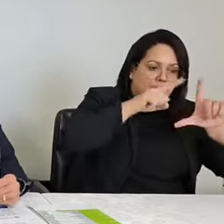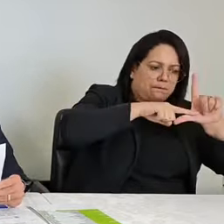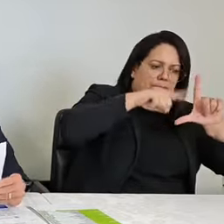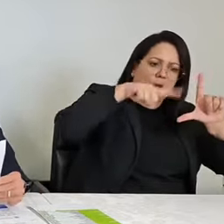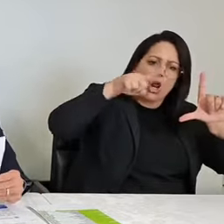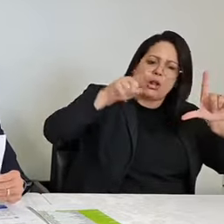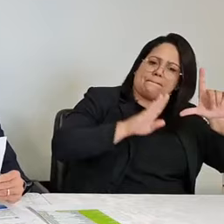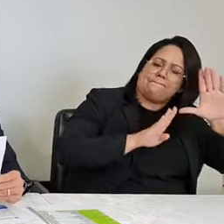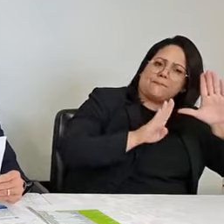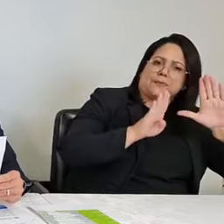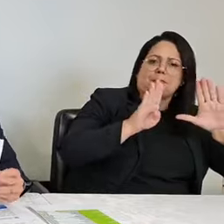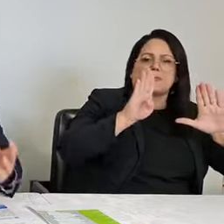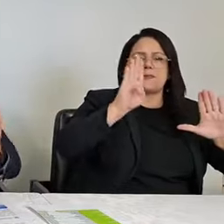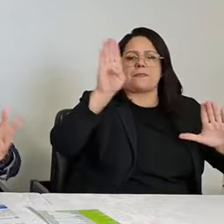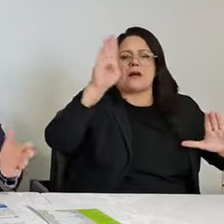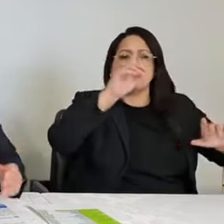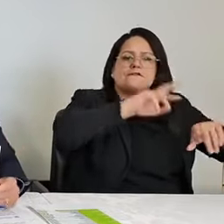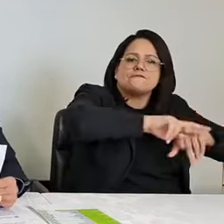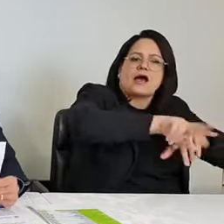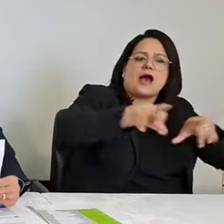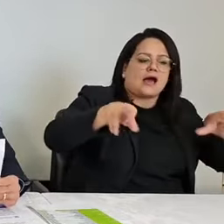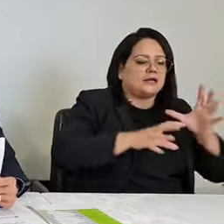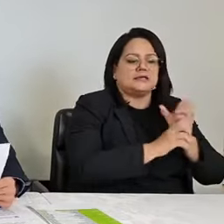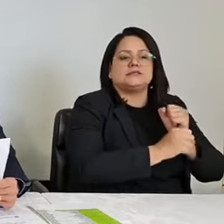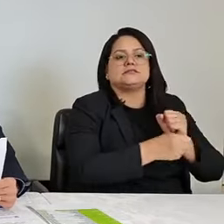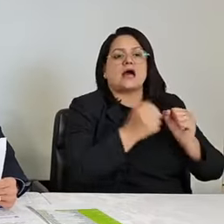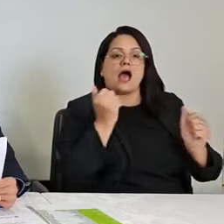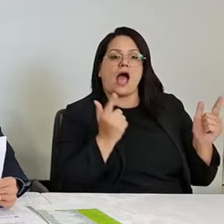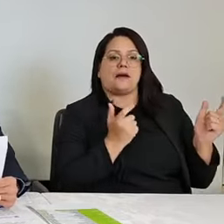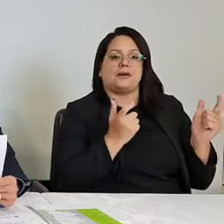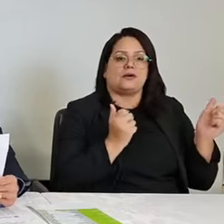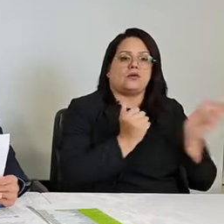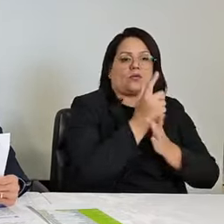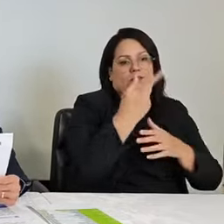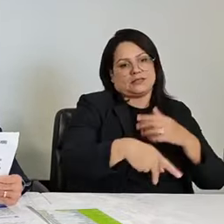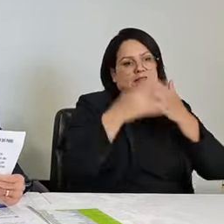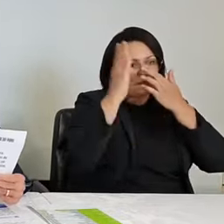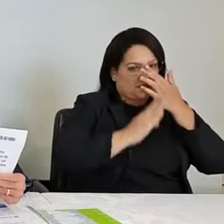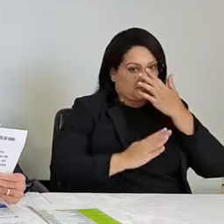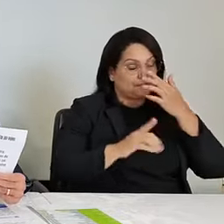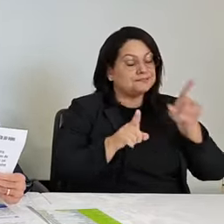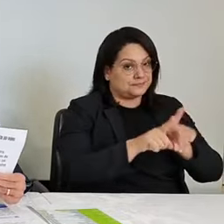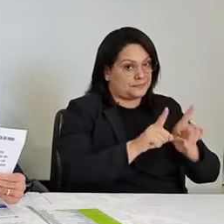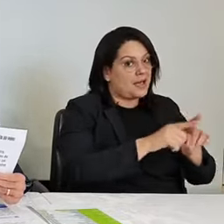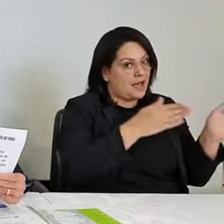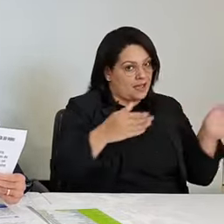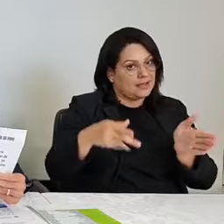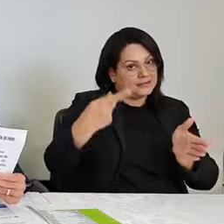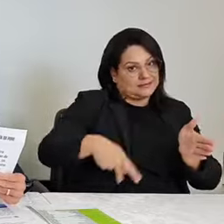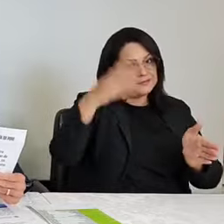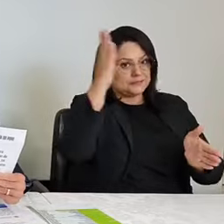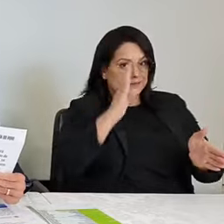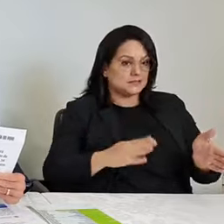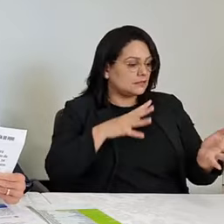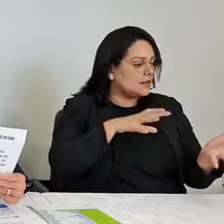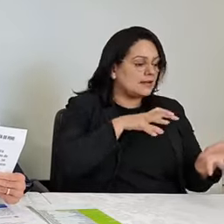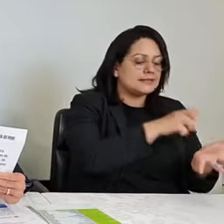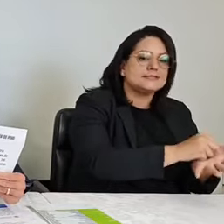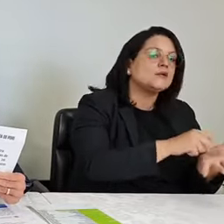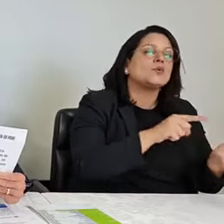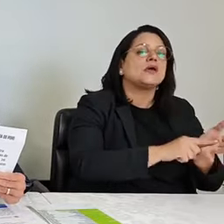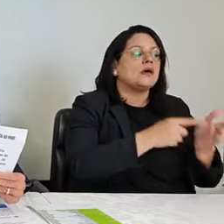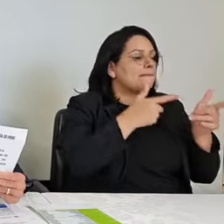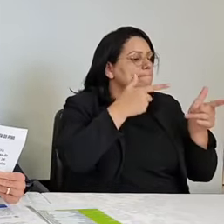a quantidade de armas compradas legalmente aqui no Brasil. E, por outro lado, o Brasil registra também uma das menores